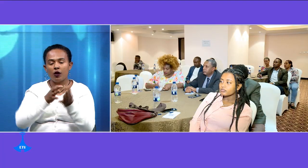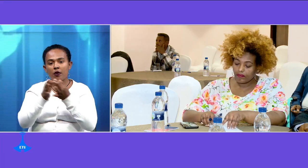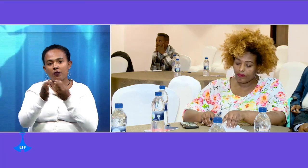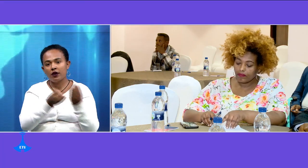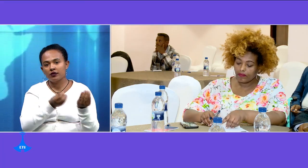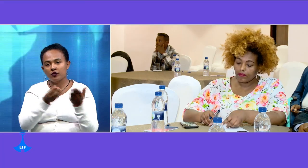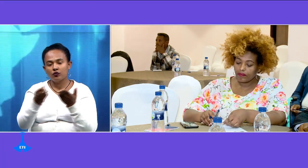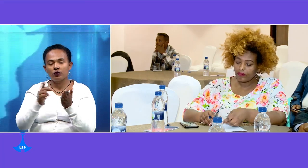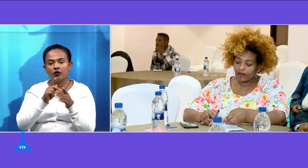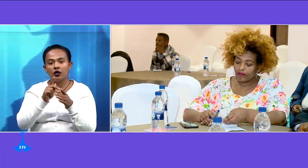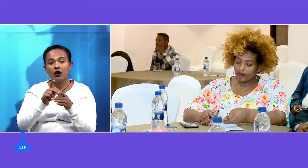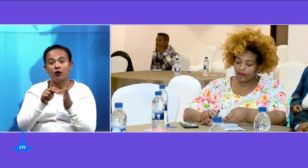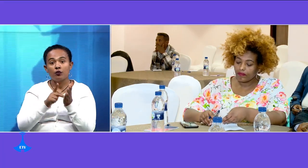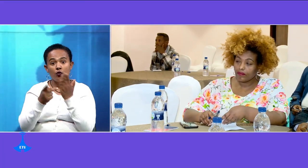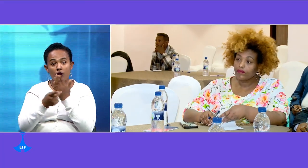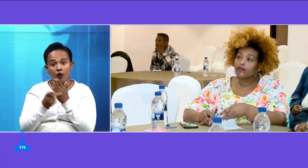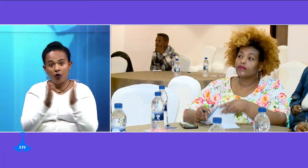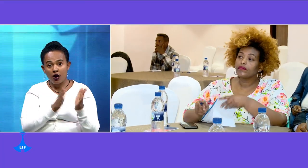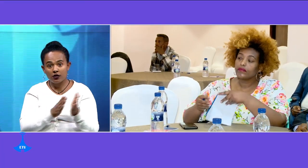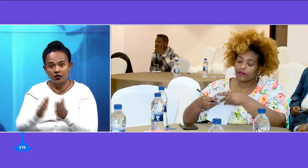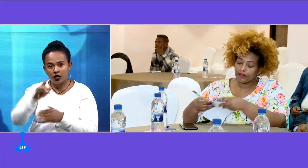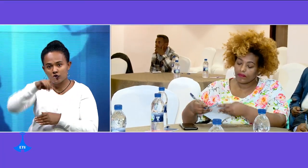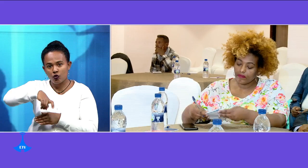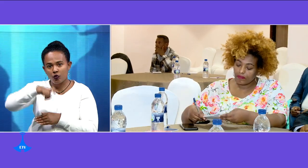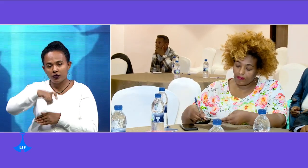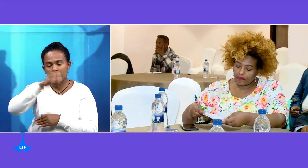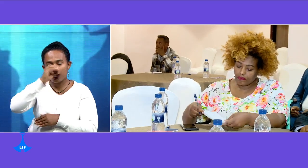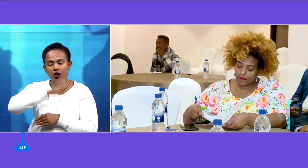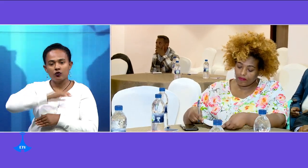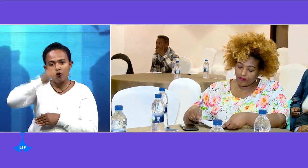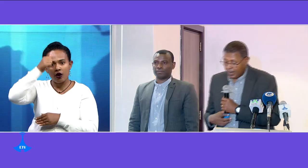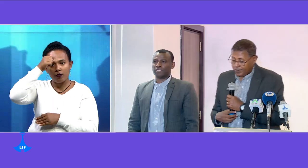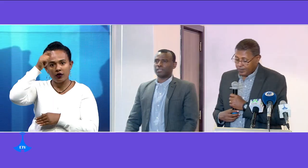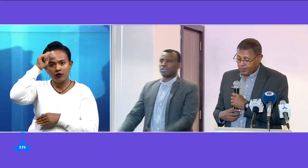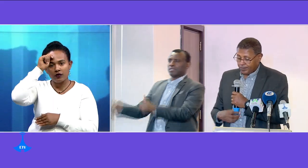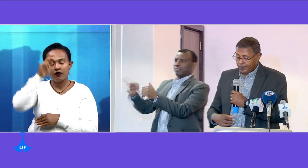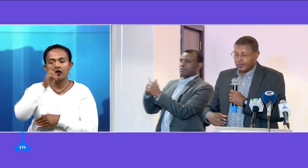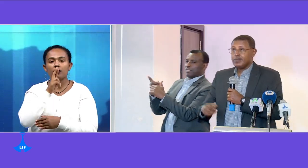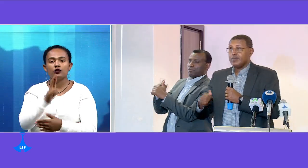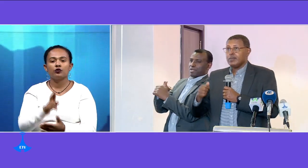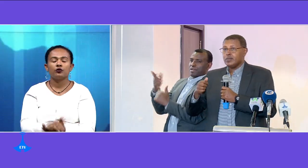የሰጡት የፕሮግራሙ አዘጋጅ ኮሚቴ አቶ አለማየሁ ተፈሪ ናቸው።